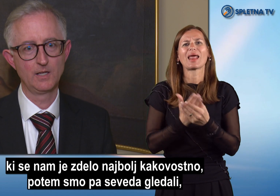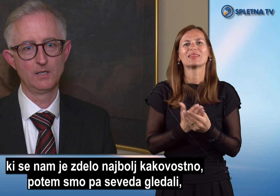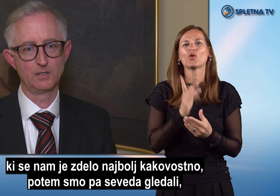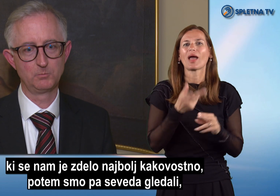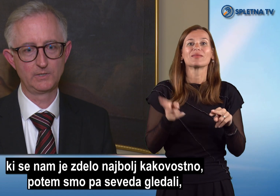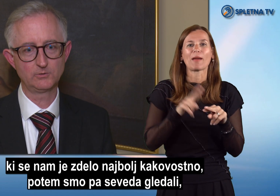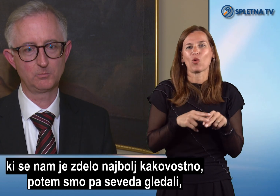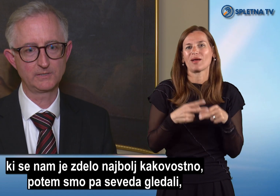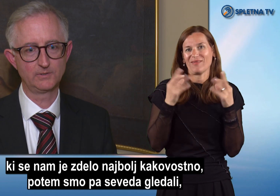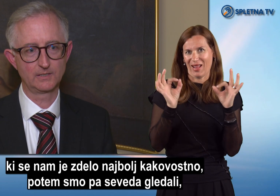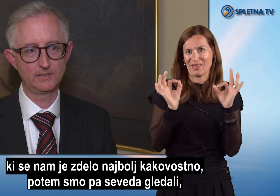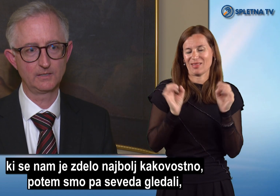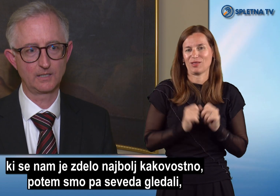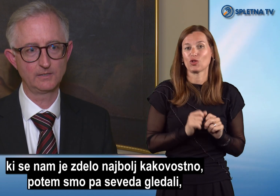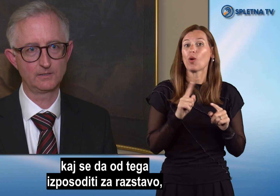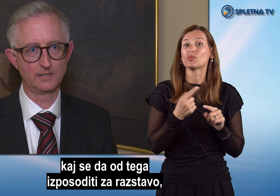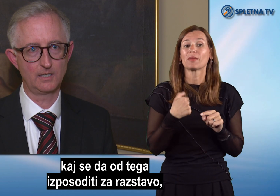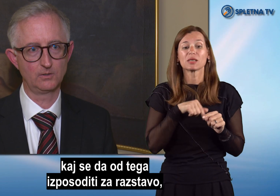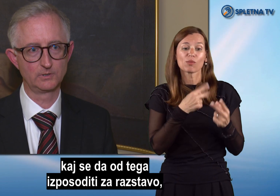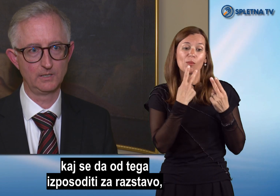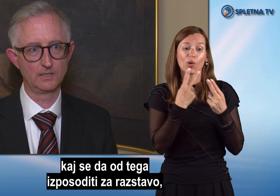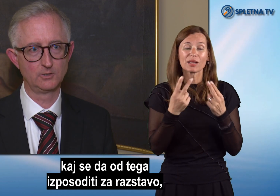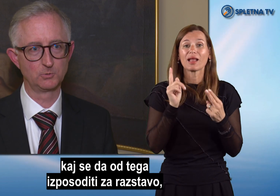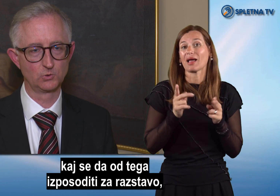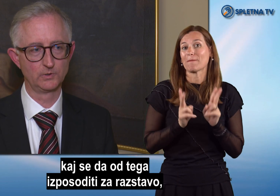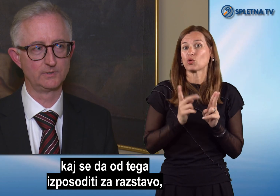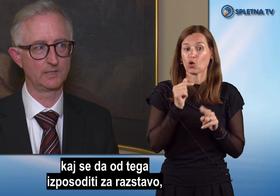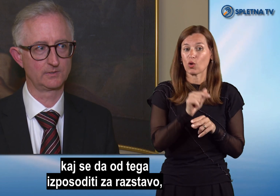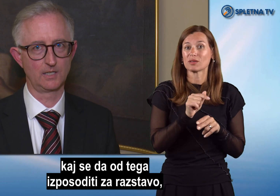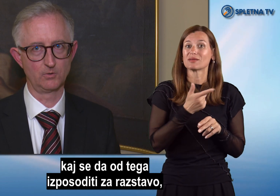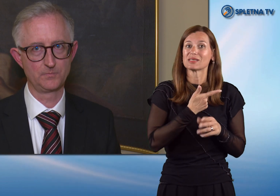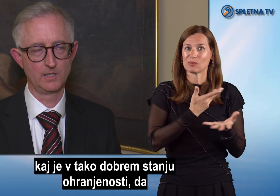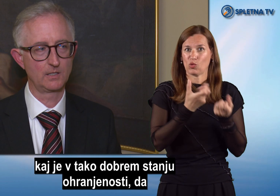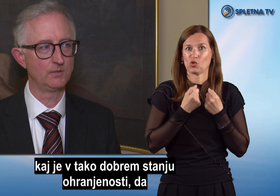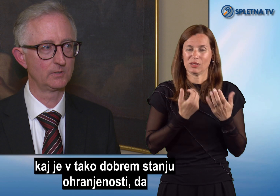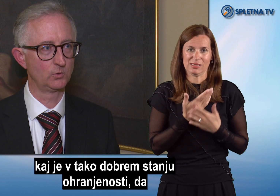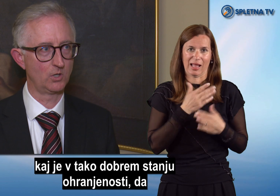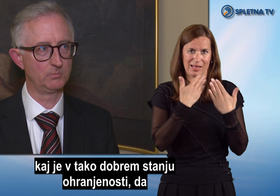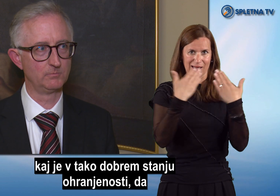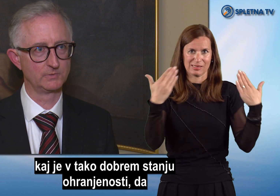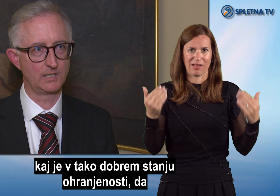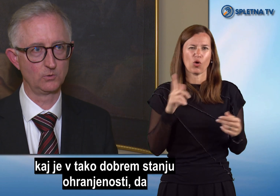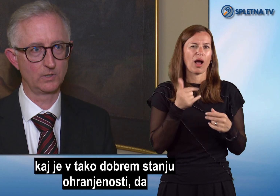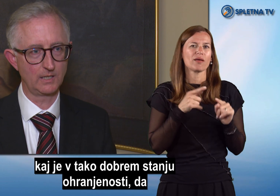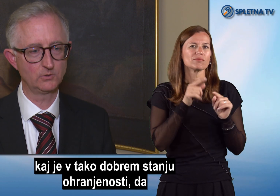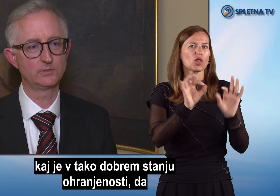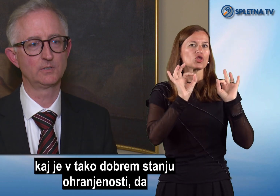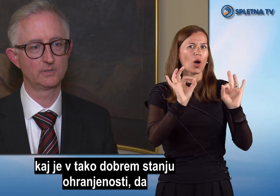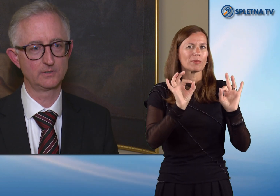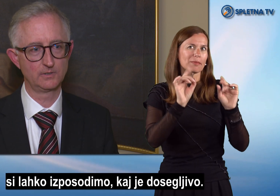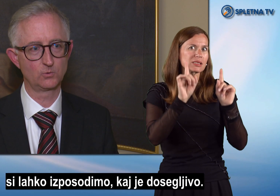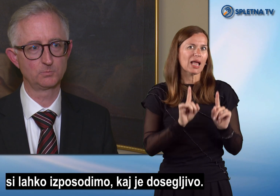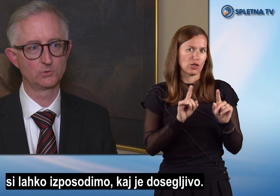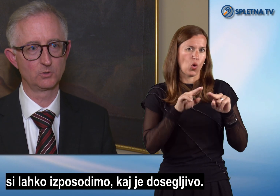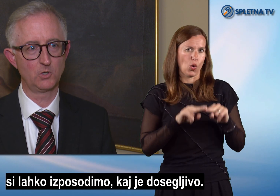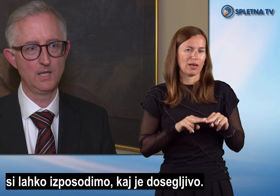najkvalitetnejše. Potem smo pa seveda gledali, kaj se da od tega izposoditi za razstavo. Kaj je v tako dobrem stanju ohranjeno,